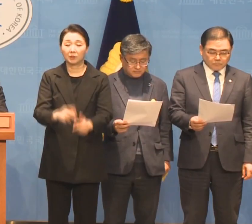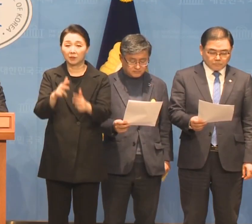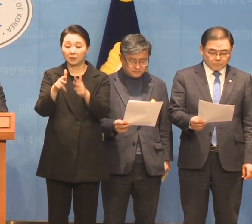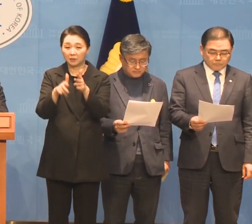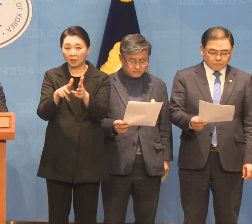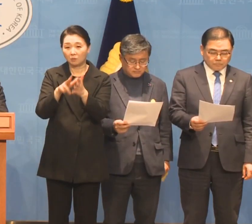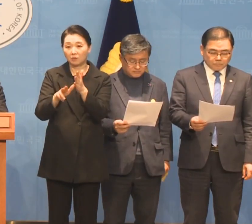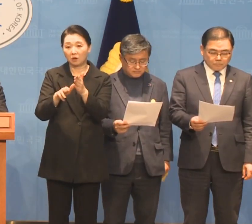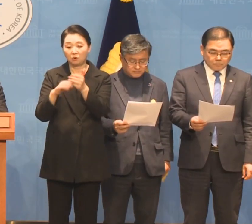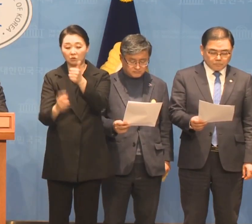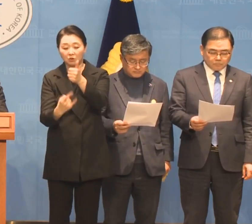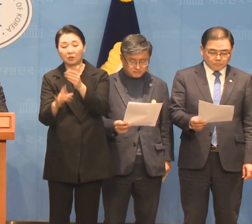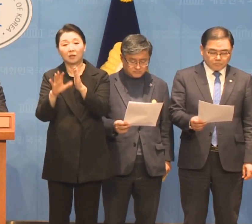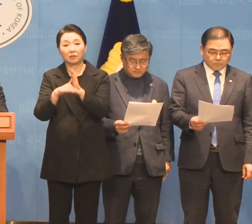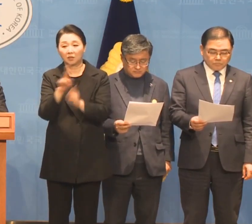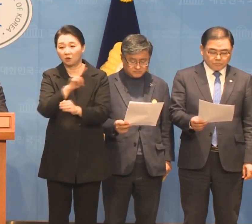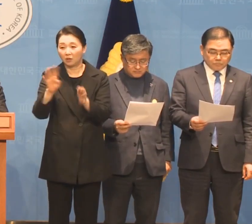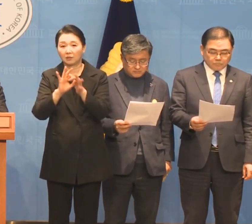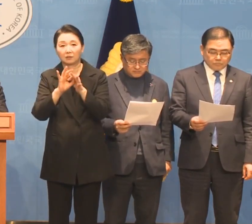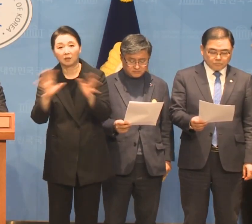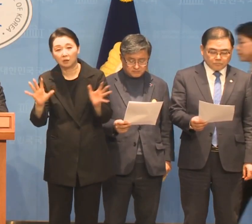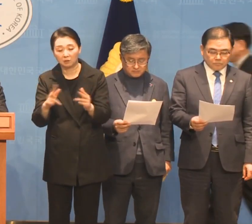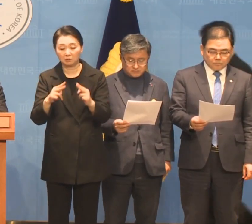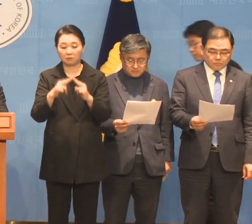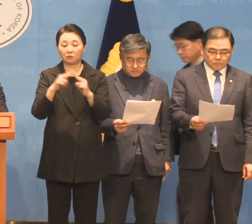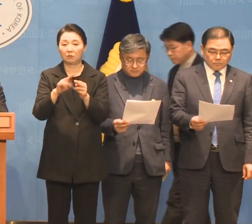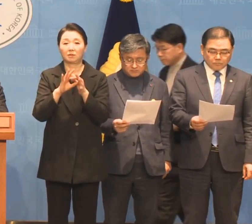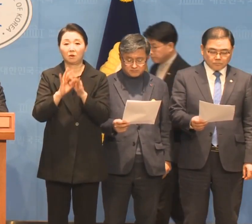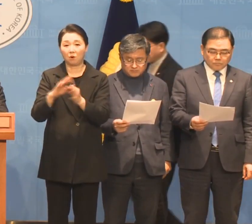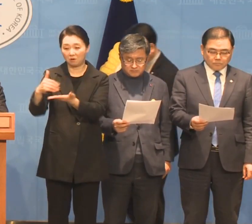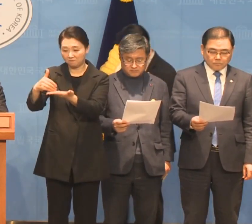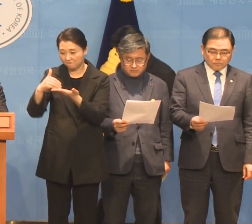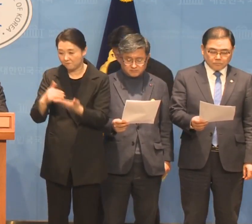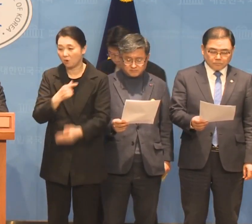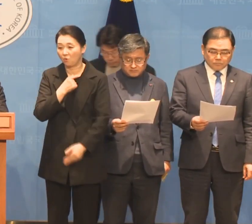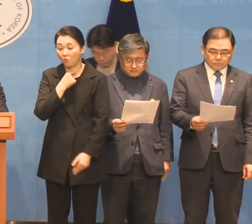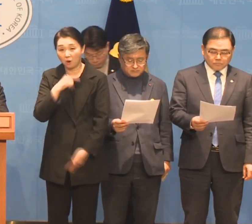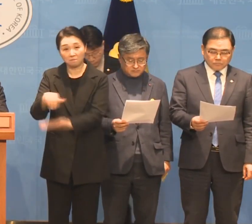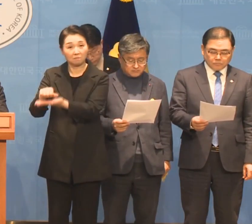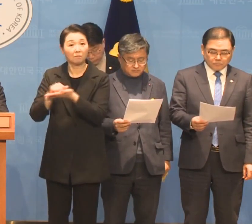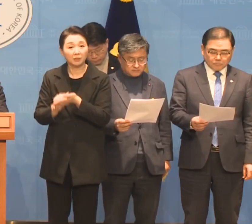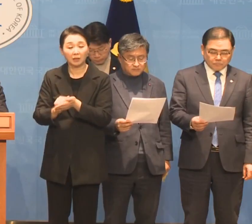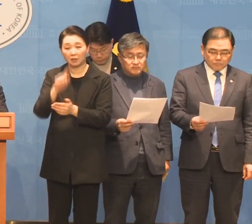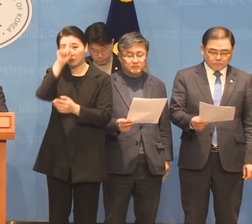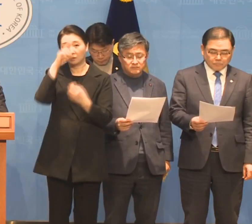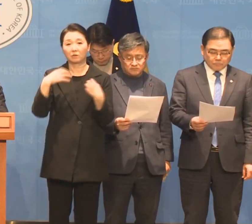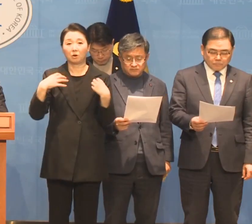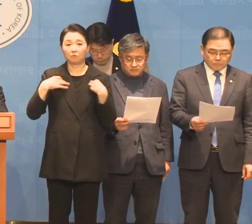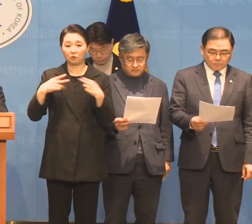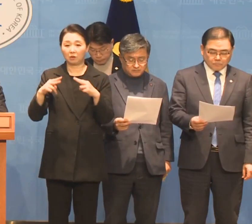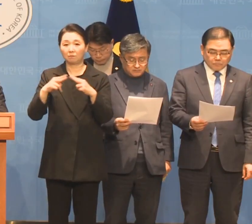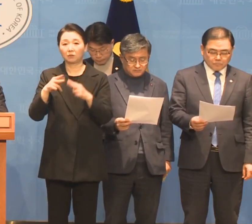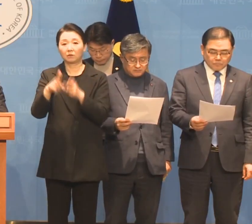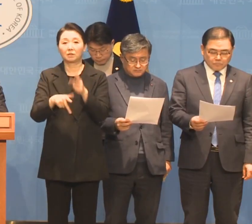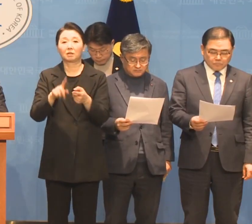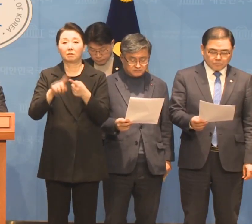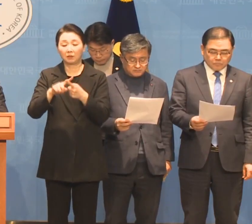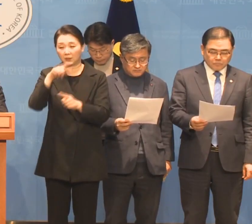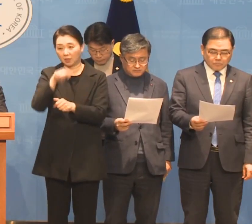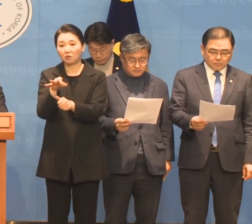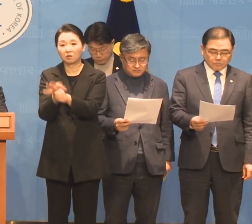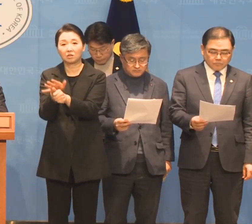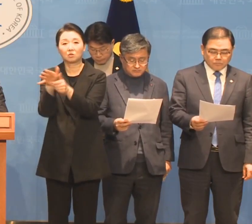산자위에서는 여야를 막론하여 이 같은 반도체 업계의 요구를 수용하여 정부가 반도체 산업 재정